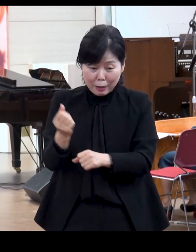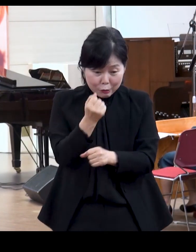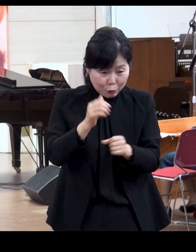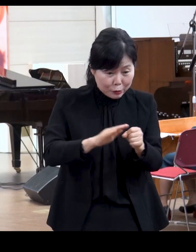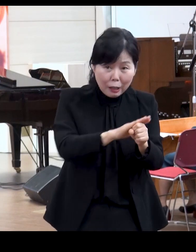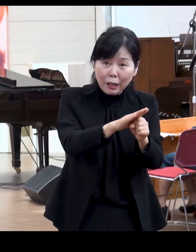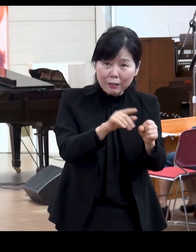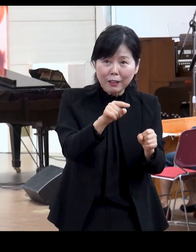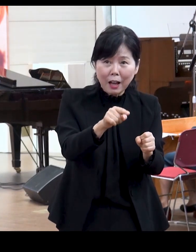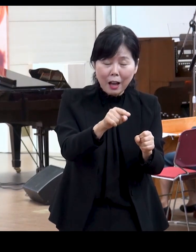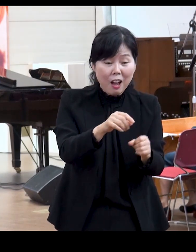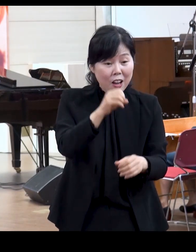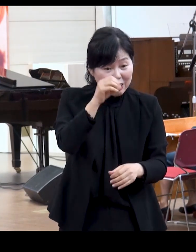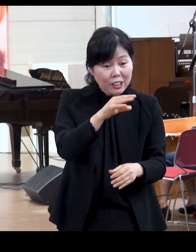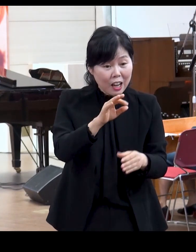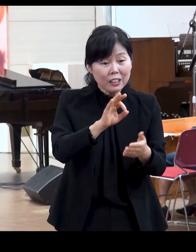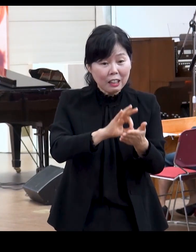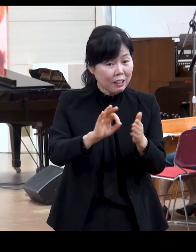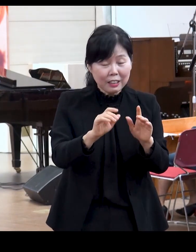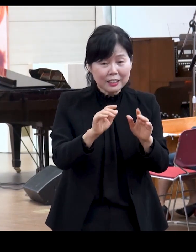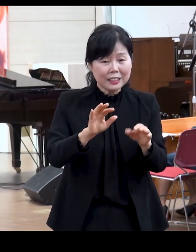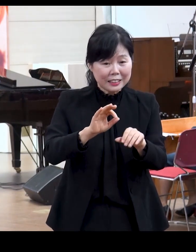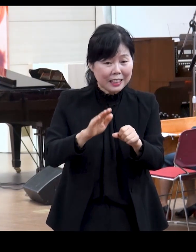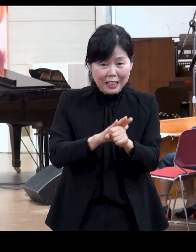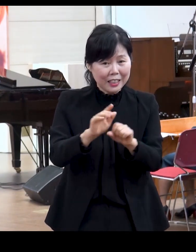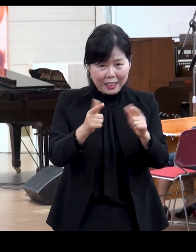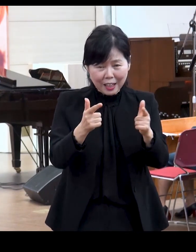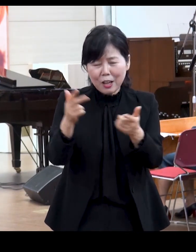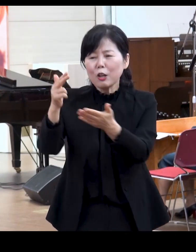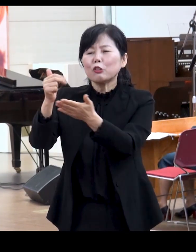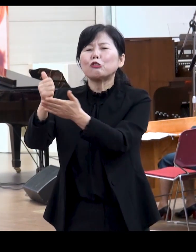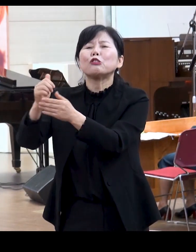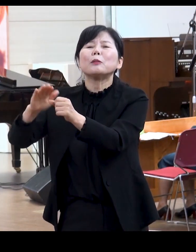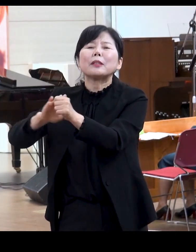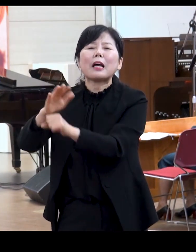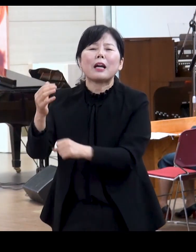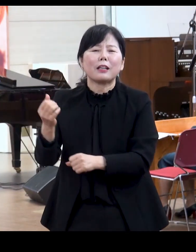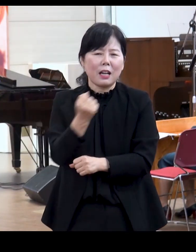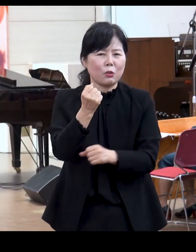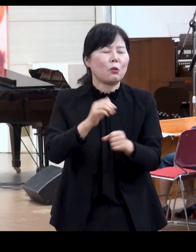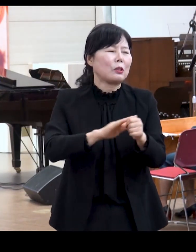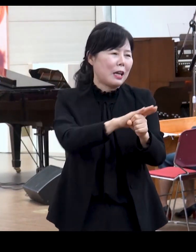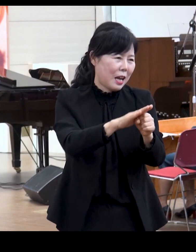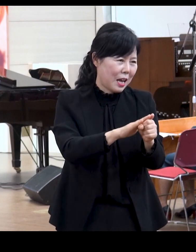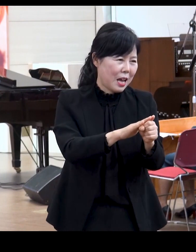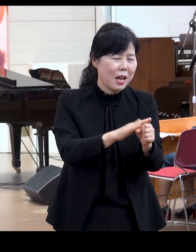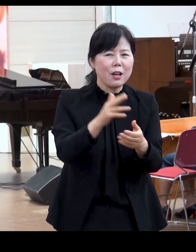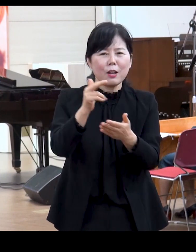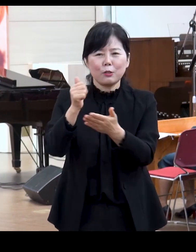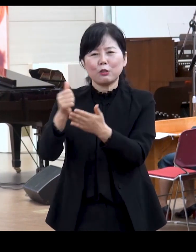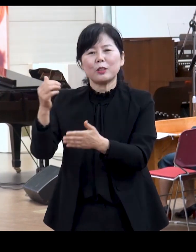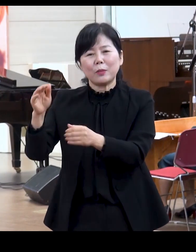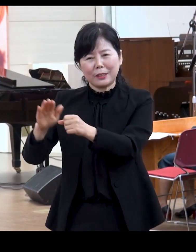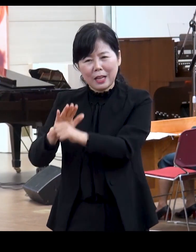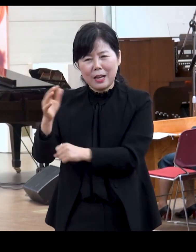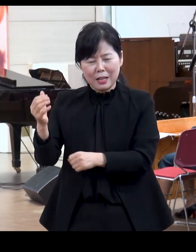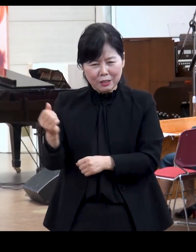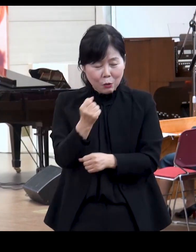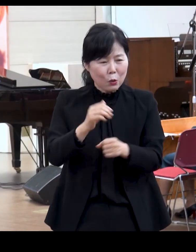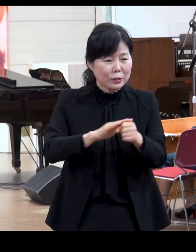사랑합니다. 그냥 사랑하는 거 아니에요. 주의 사랑으로 사랑합니다. 주의 사랑으로